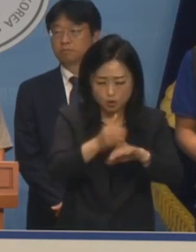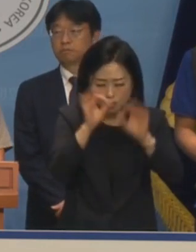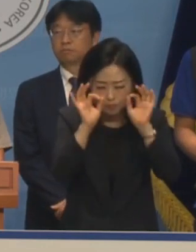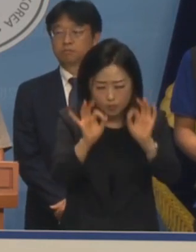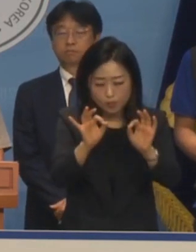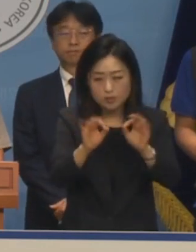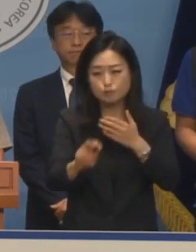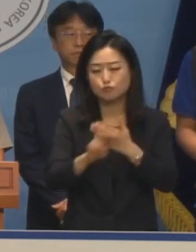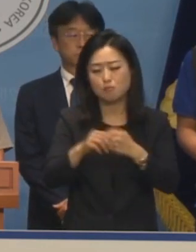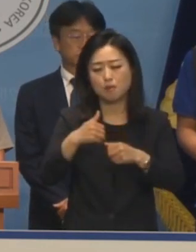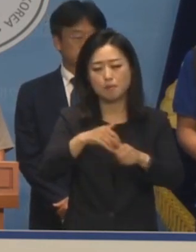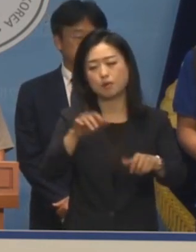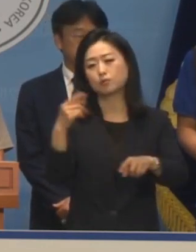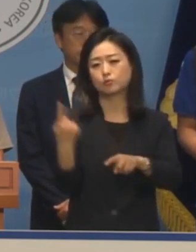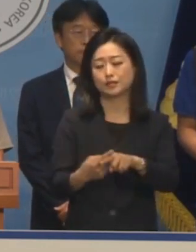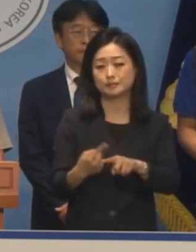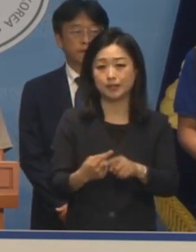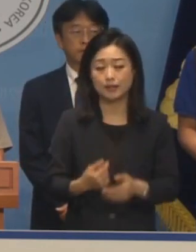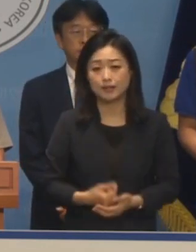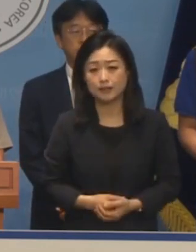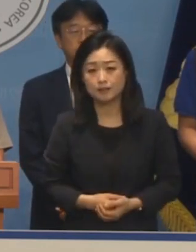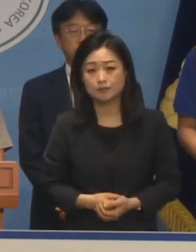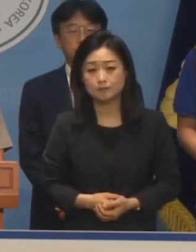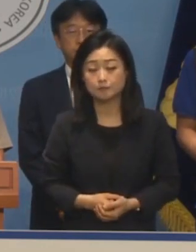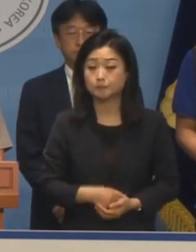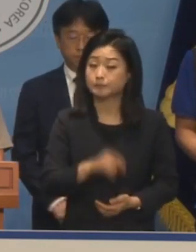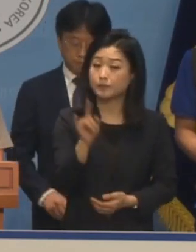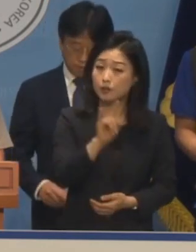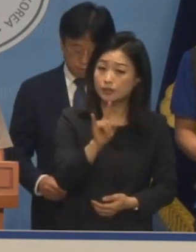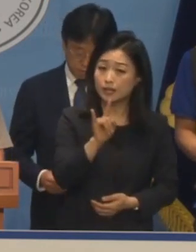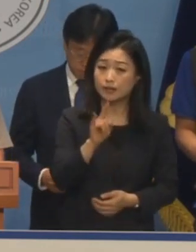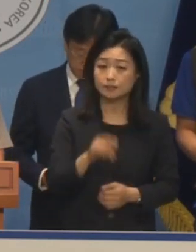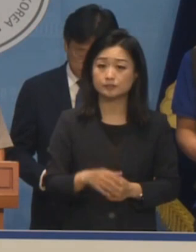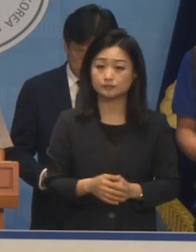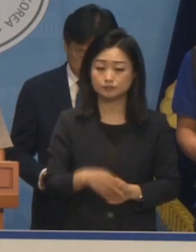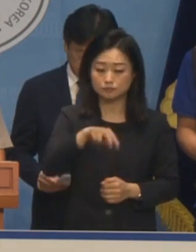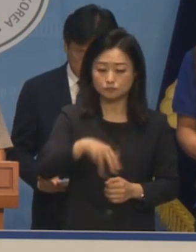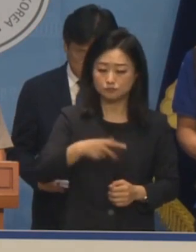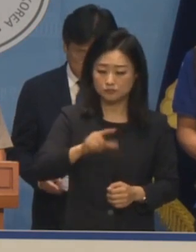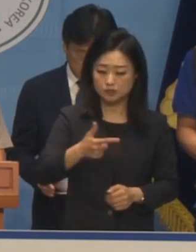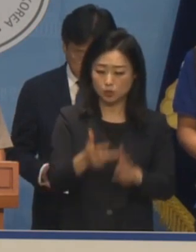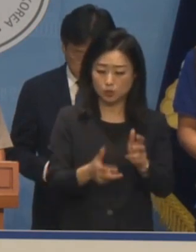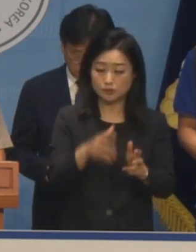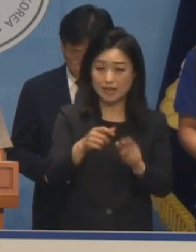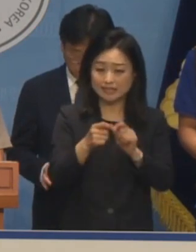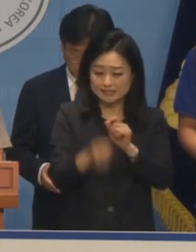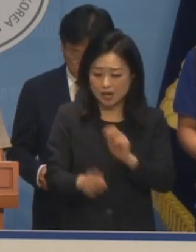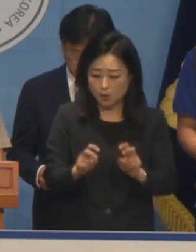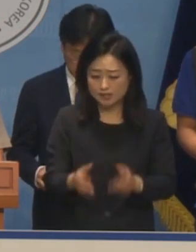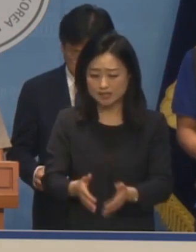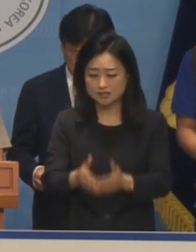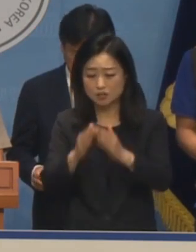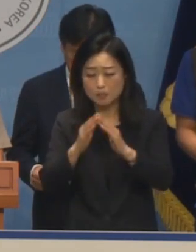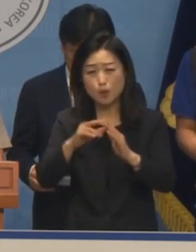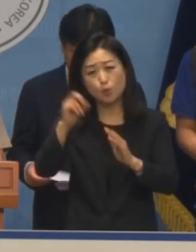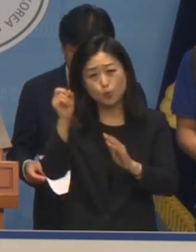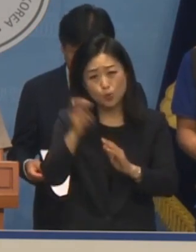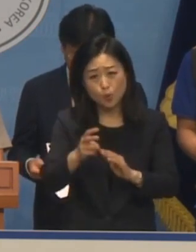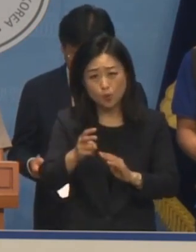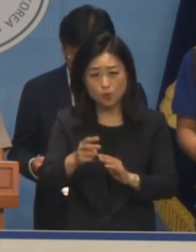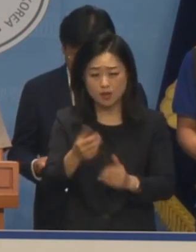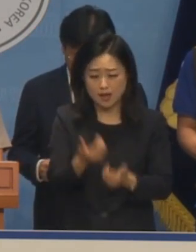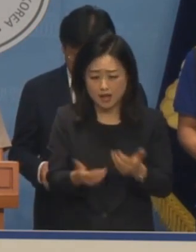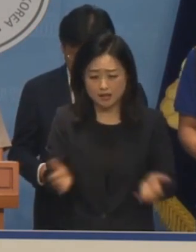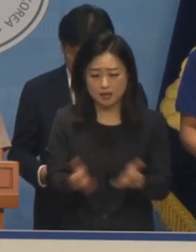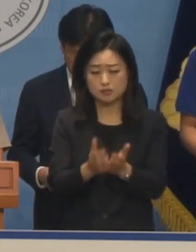삼척동자도 다 아는 사실입니다 현대제철은 순총 공장에서 자회사를 설립해 또다시 분쟁을 유발할